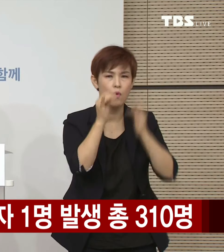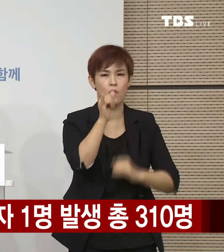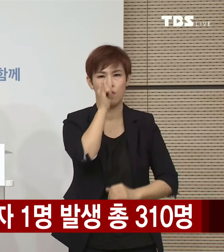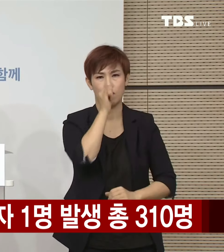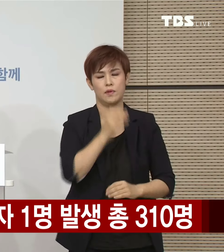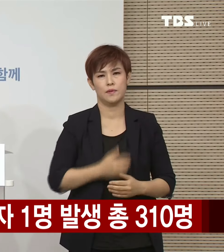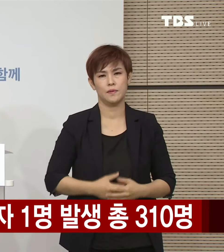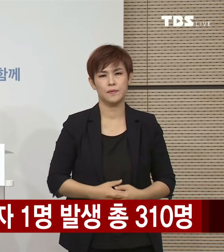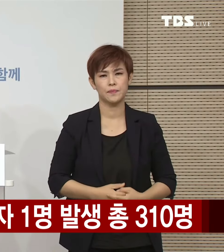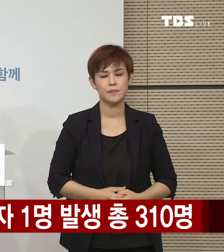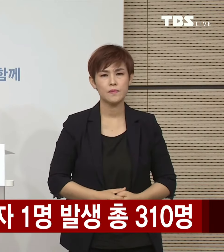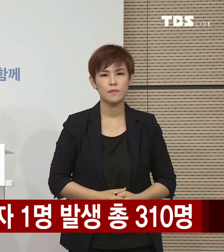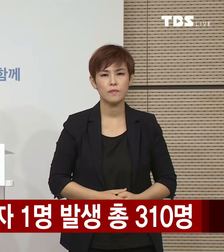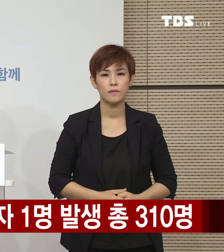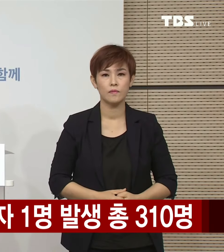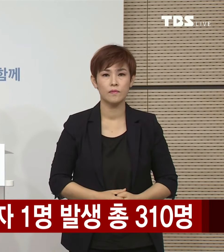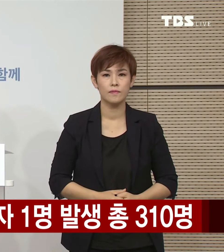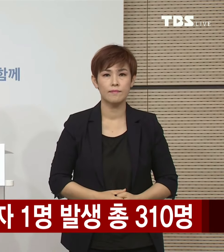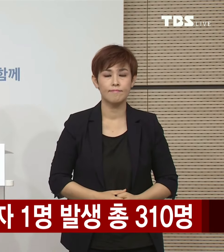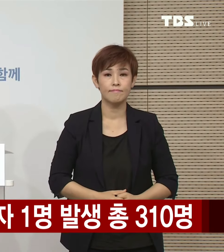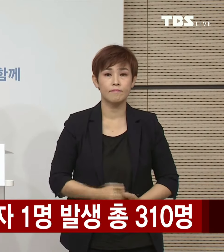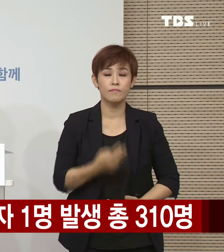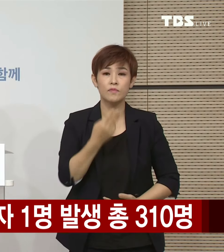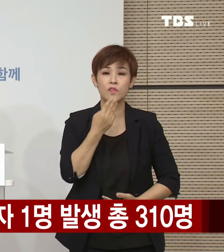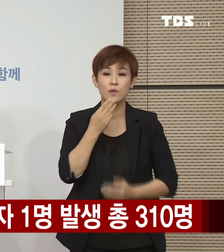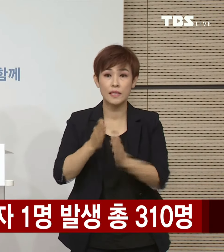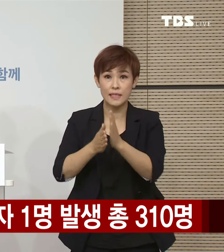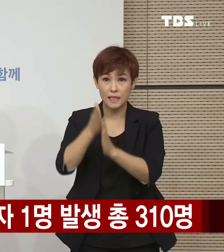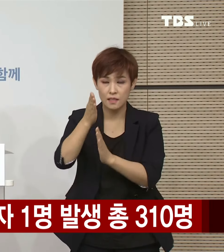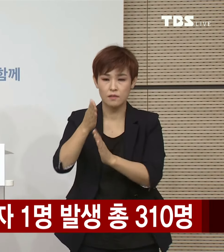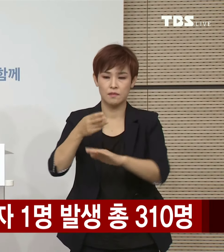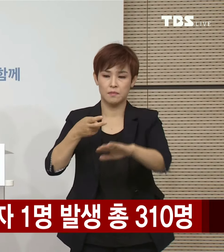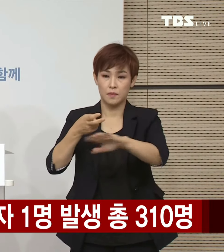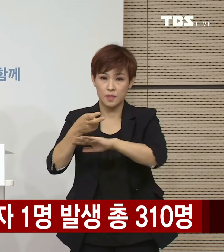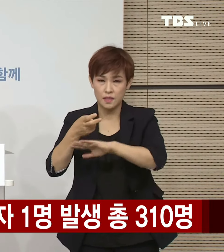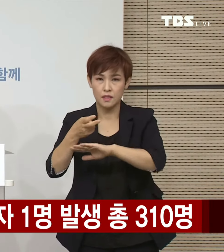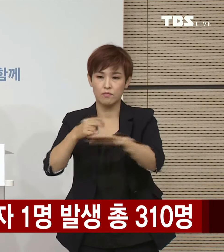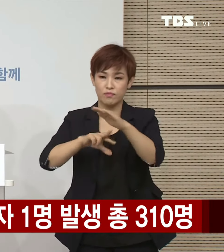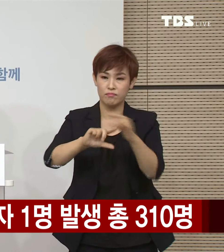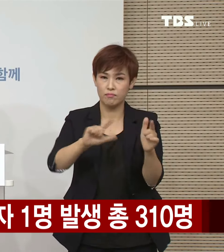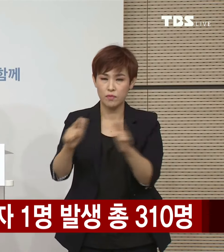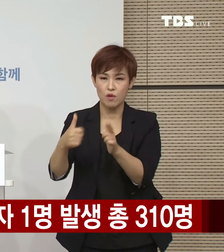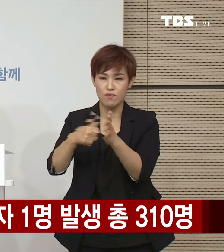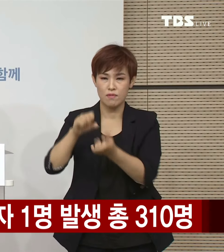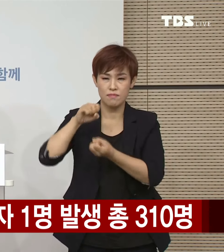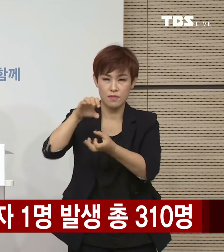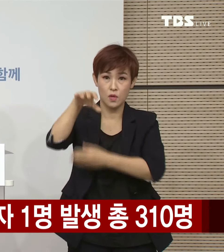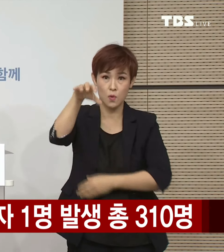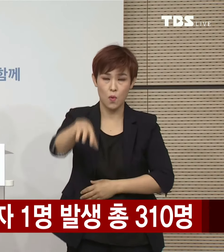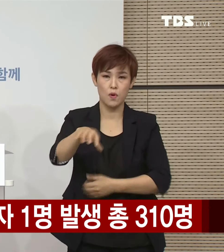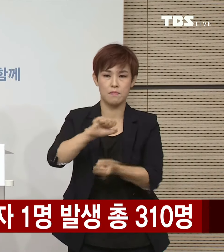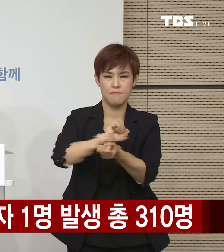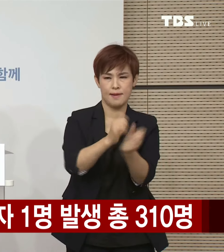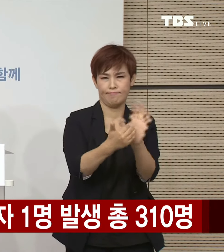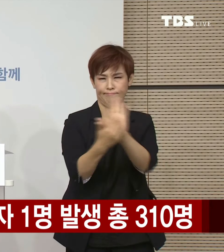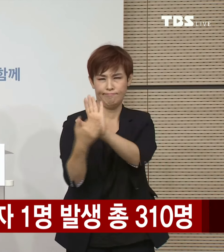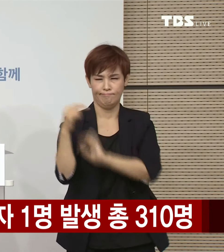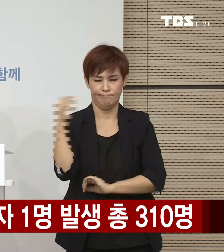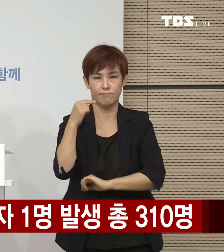계속하고 있습니다. 서울시는 대중교통과 물류시설에 대한 방역을 강화할